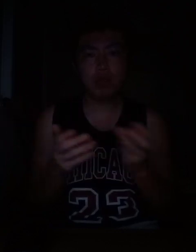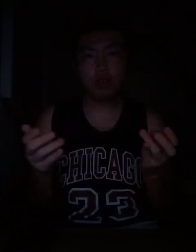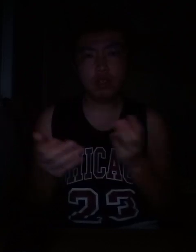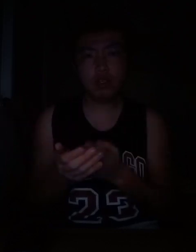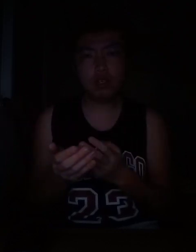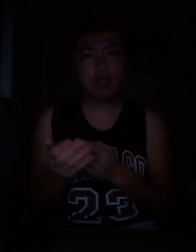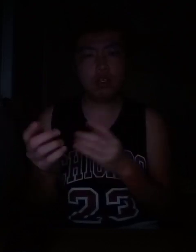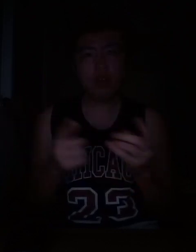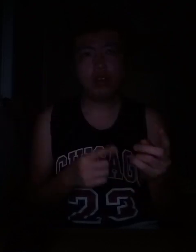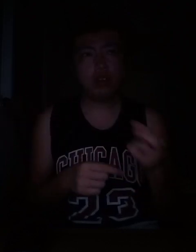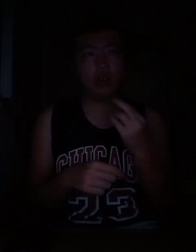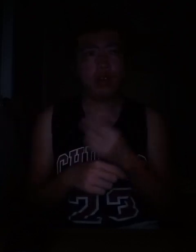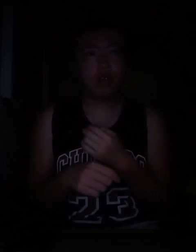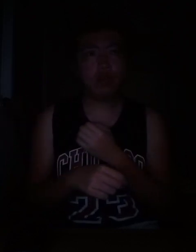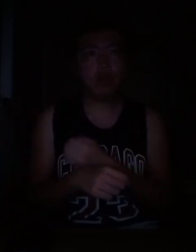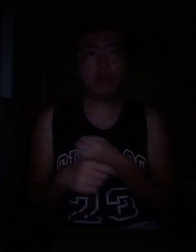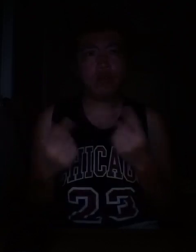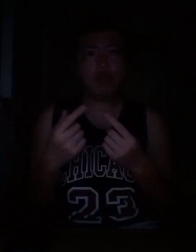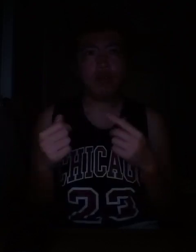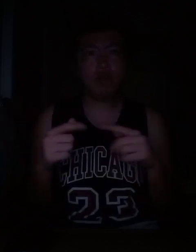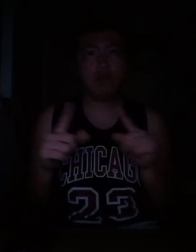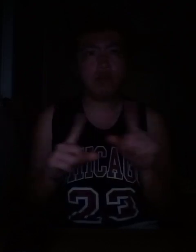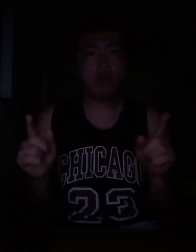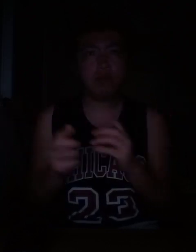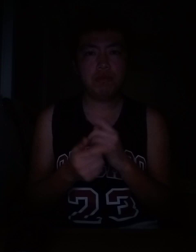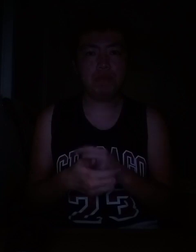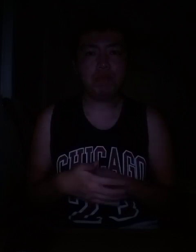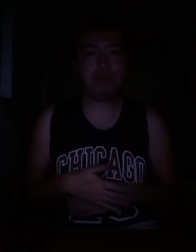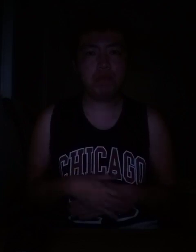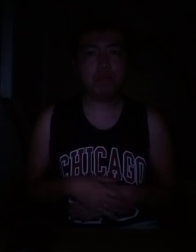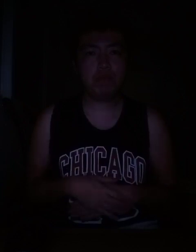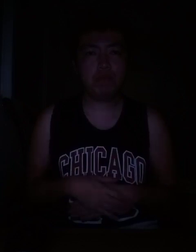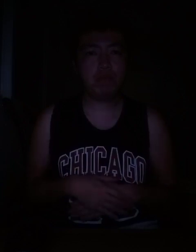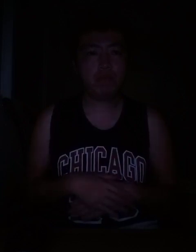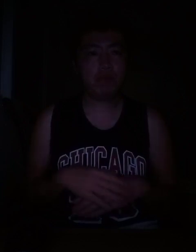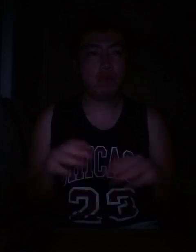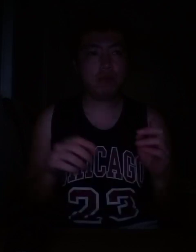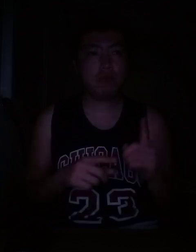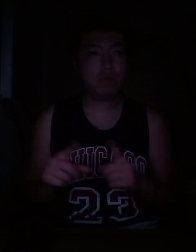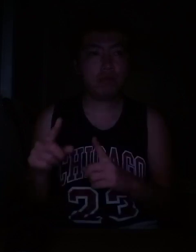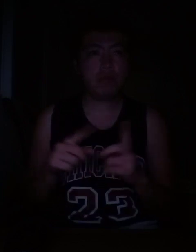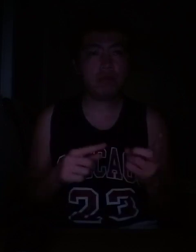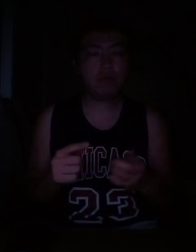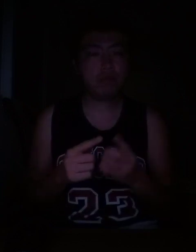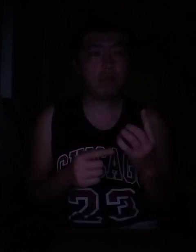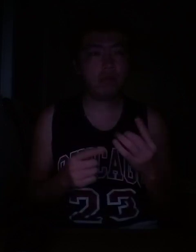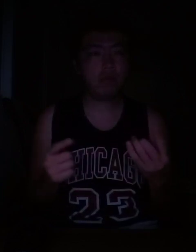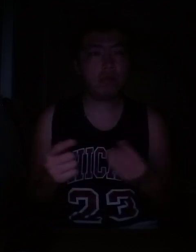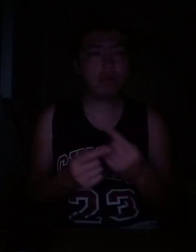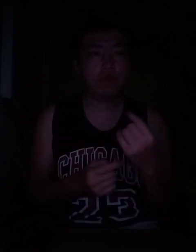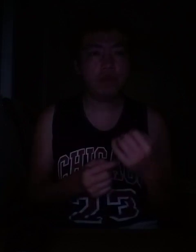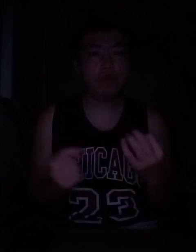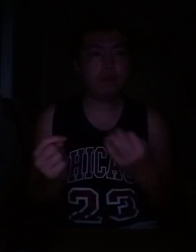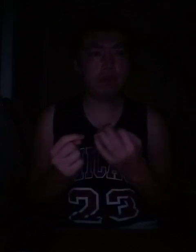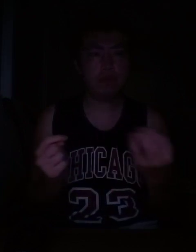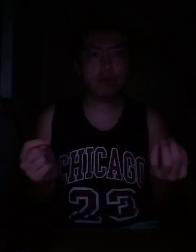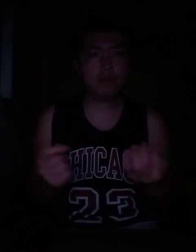바친 최정숙 선생의 뜻을 기릴 예정입니다. 제주를 사랑했던 제주 여성 선각자로서 제주인들의 마음에